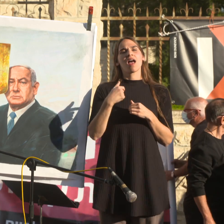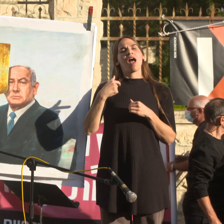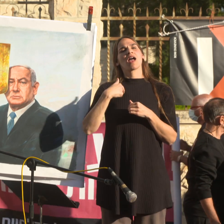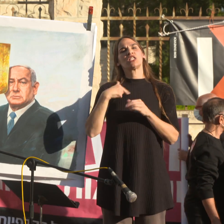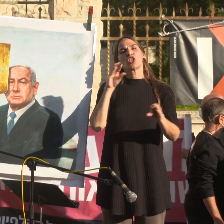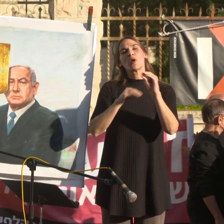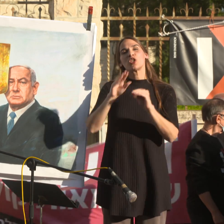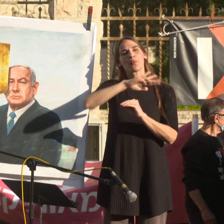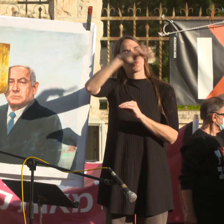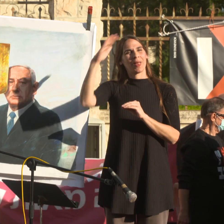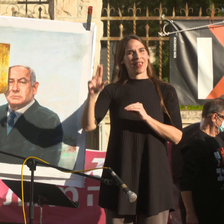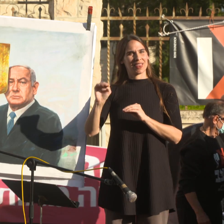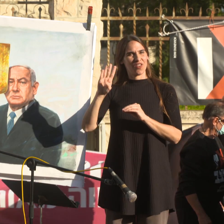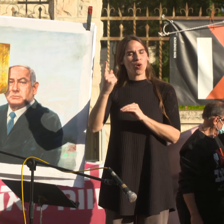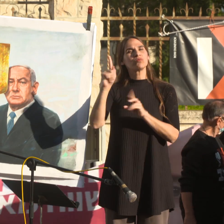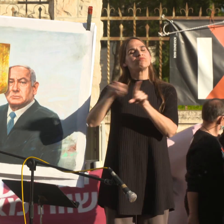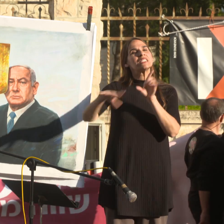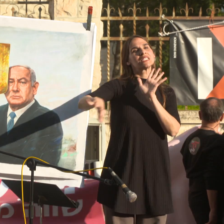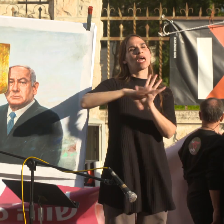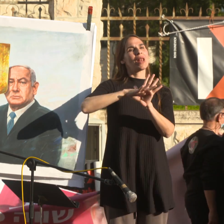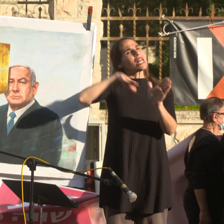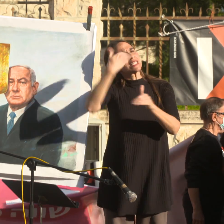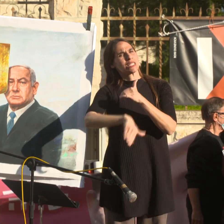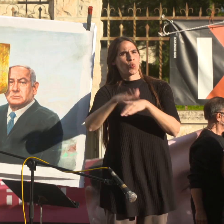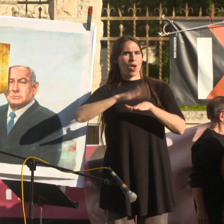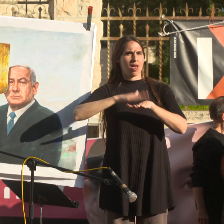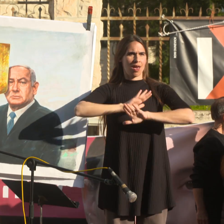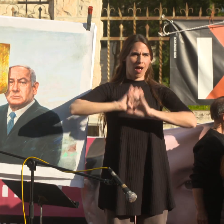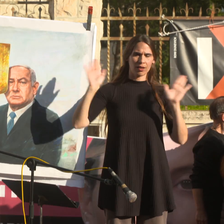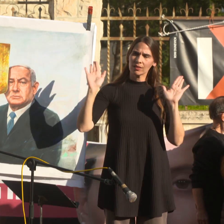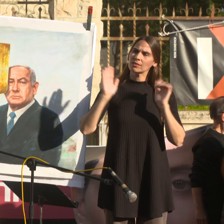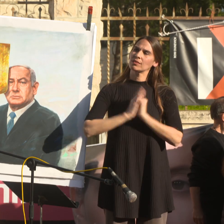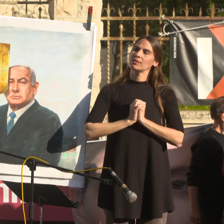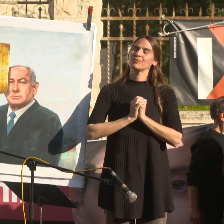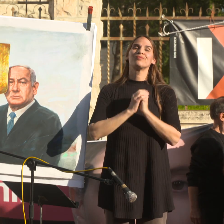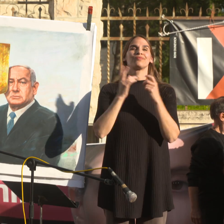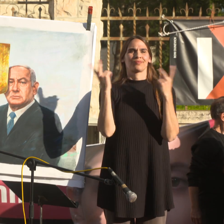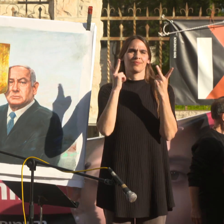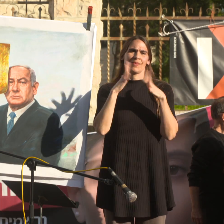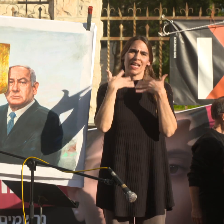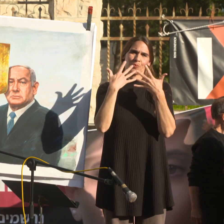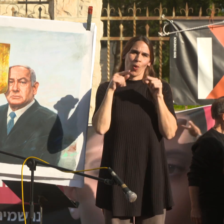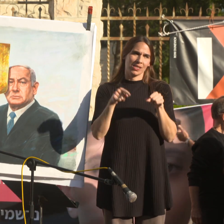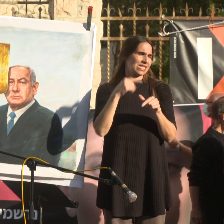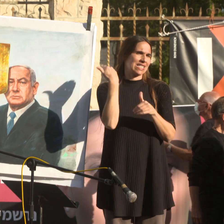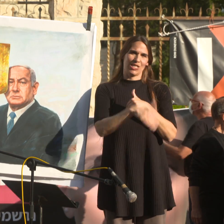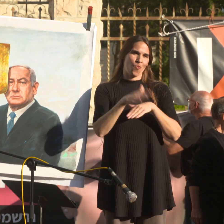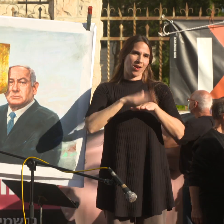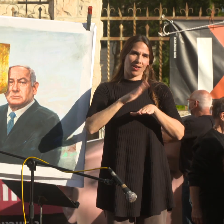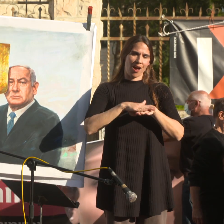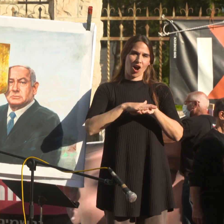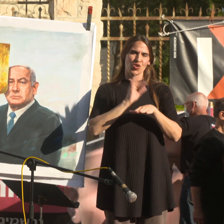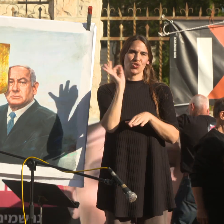השתמשתי בנבו כסמל לסיומה של קריירה. אין ספק שהסיפור הזה הוא סיום הקריירה של